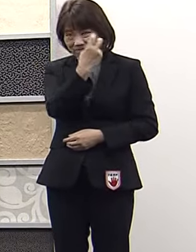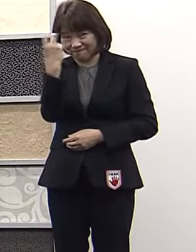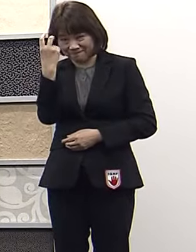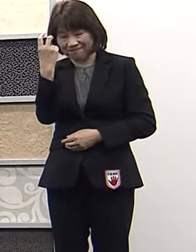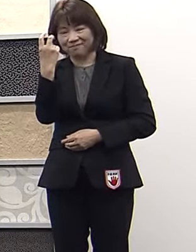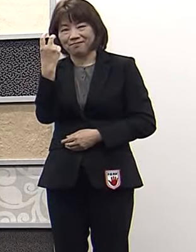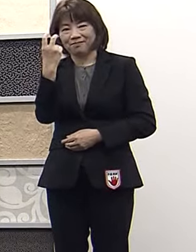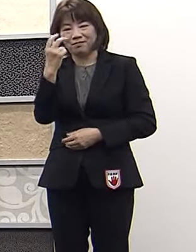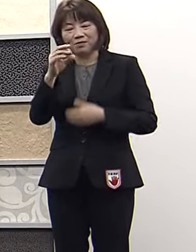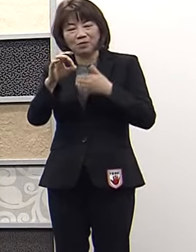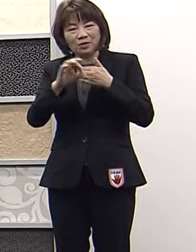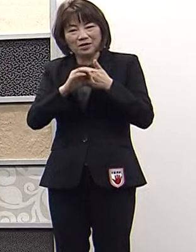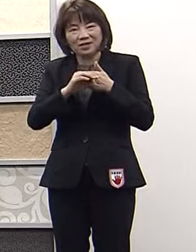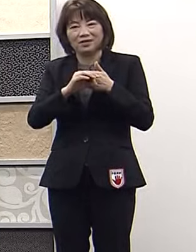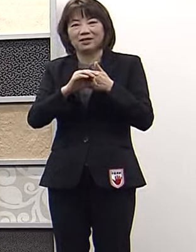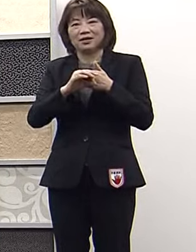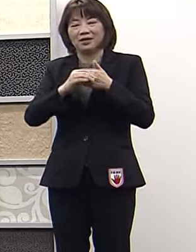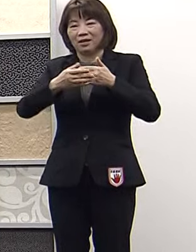SOS というかですね、その